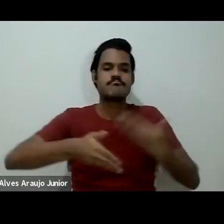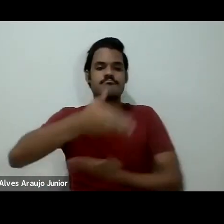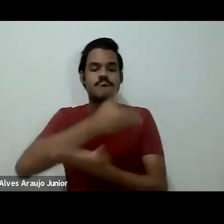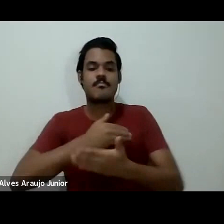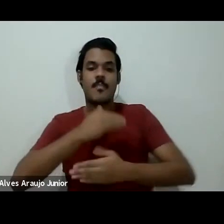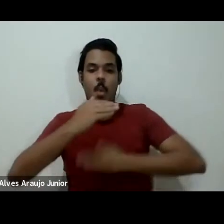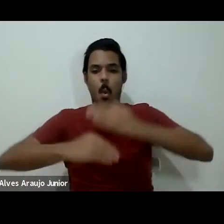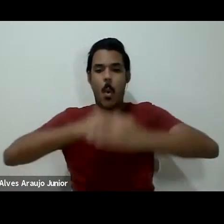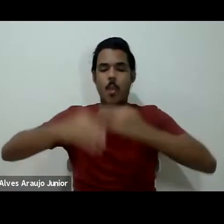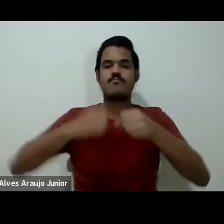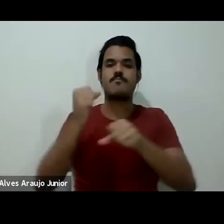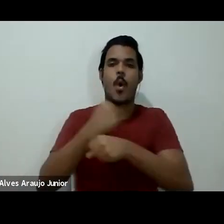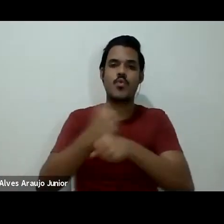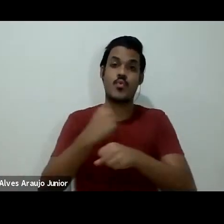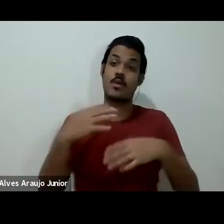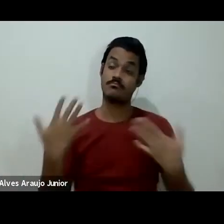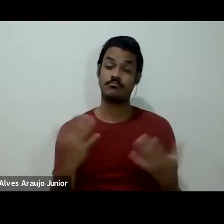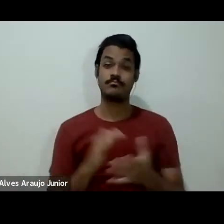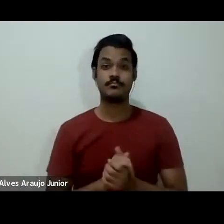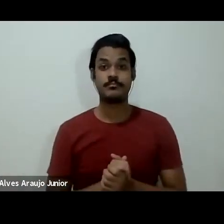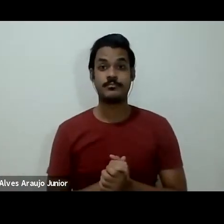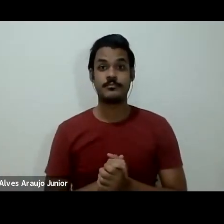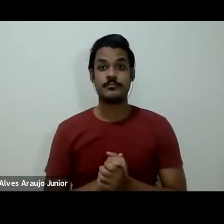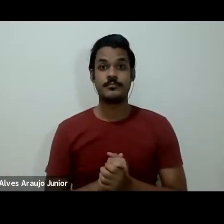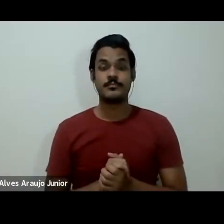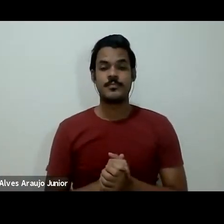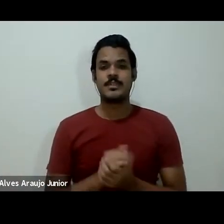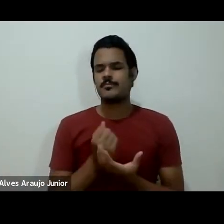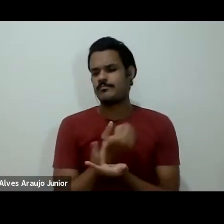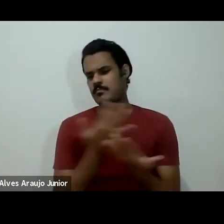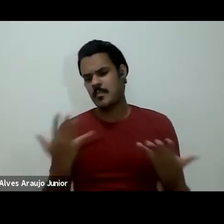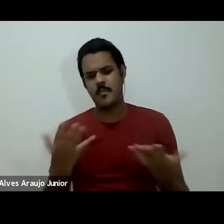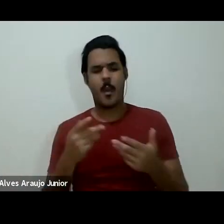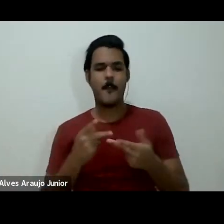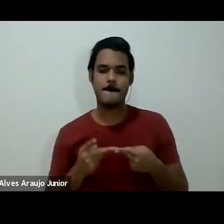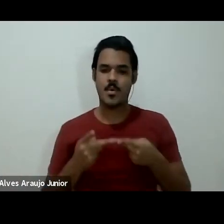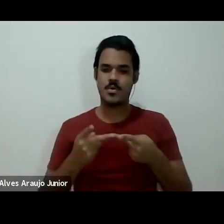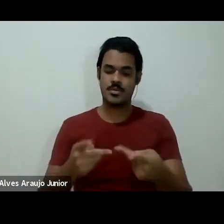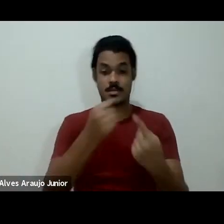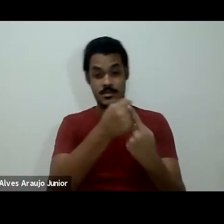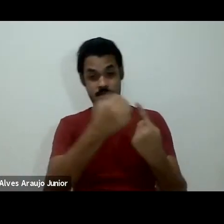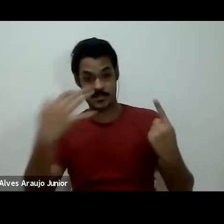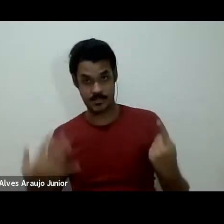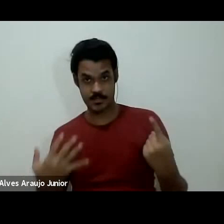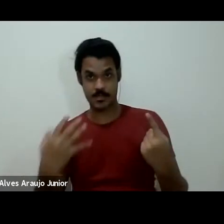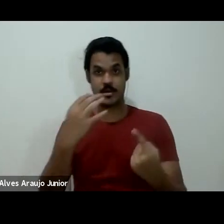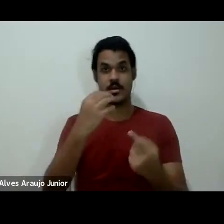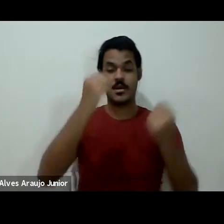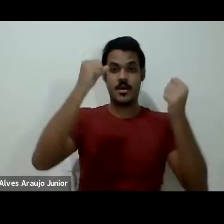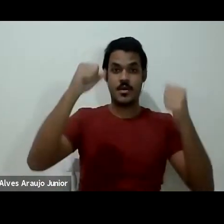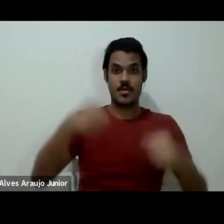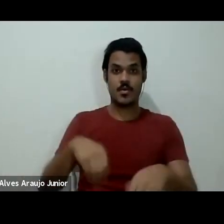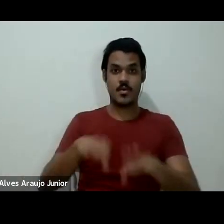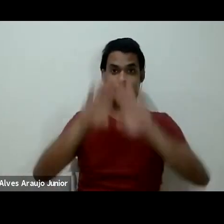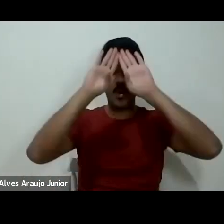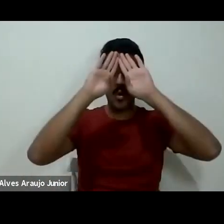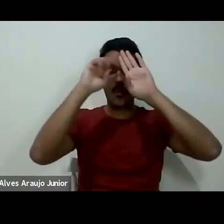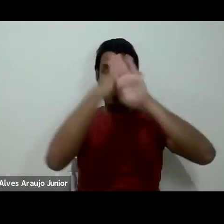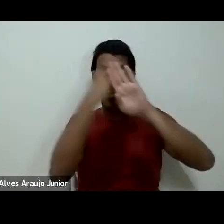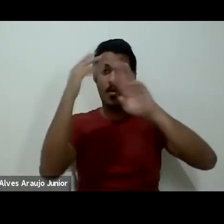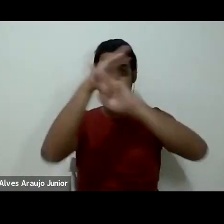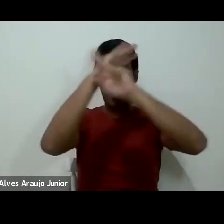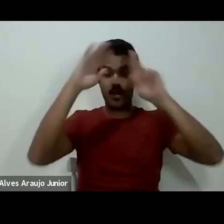construir. Então, tanto o projeto de extensão Oriqui, a pandemia, a cosmovisão dos